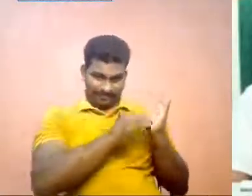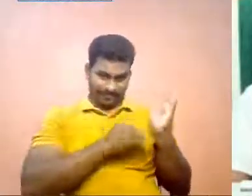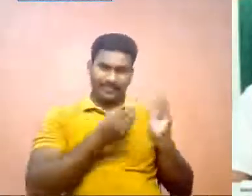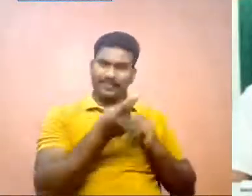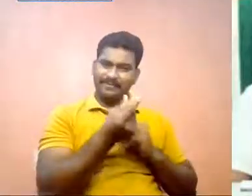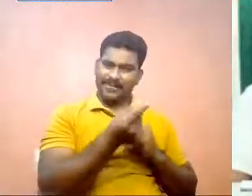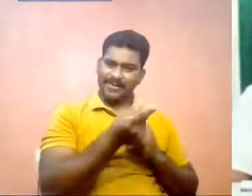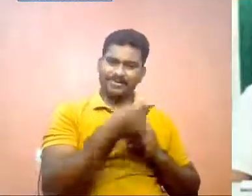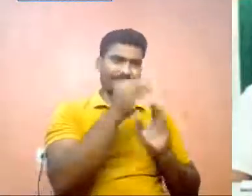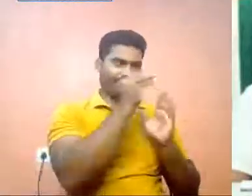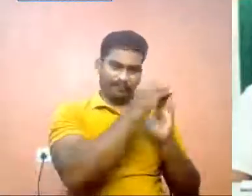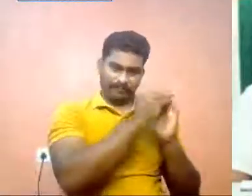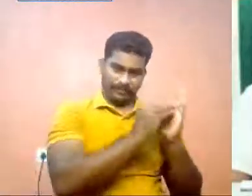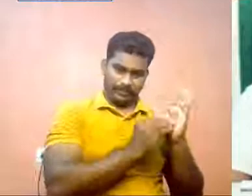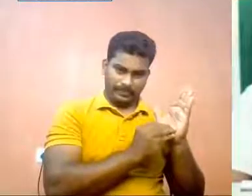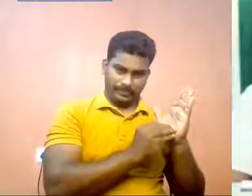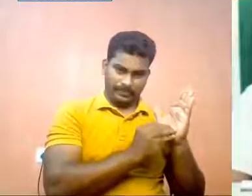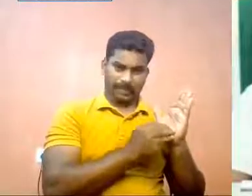ഇതിനായി